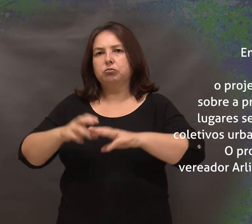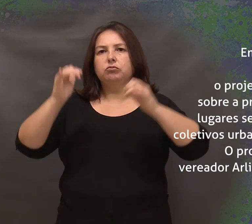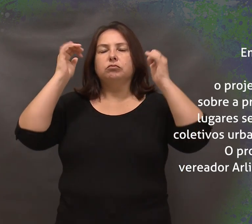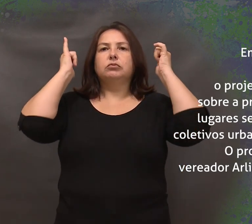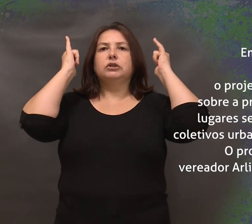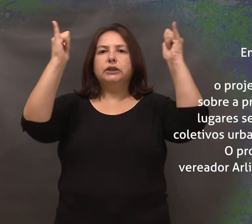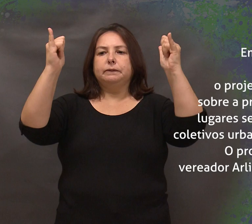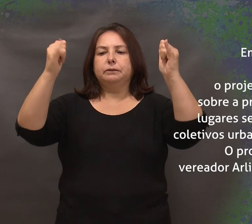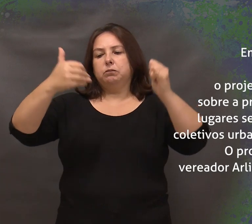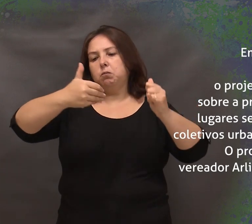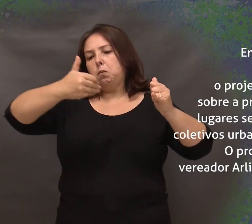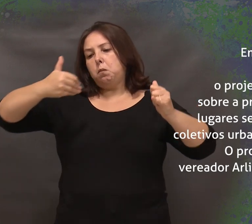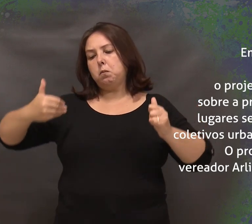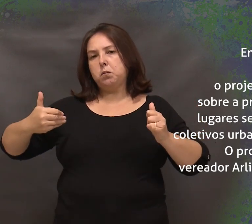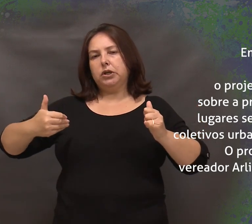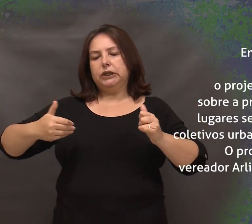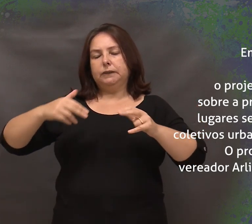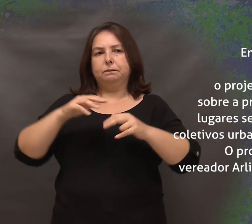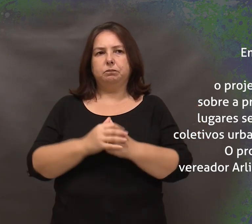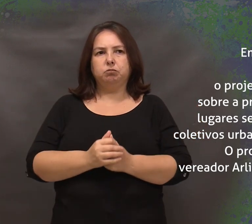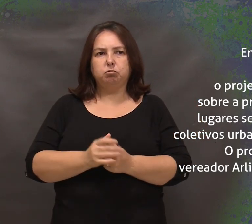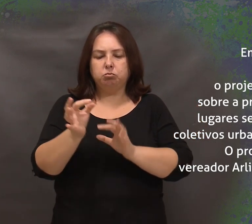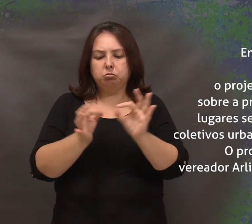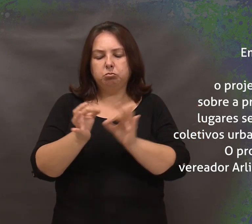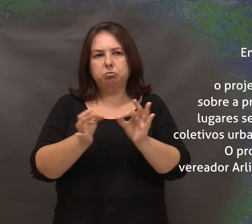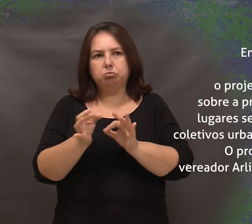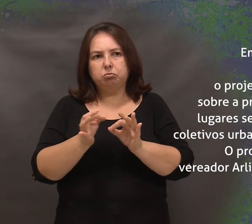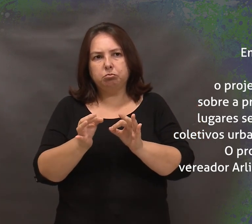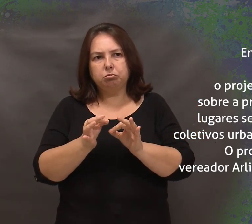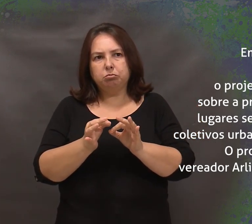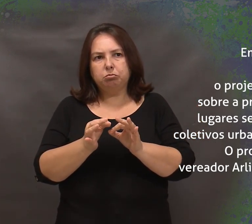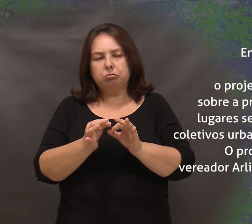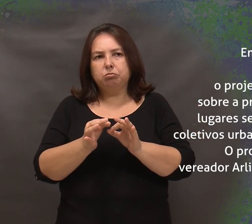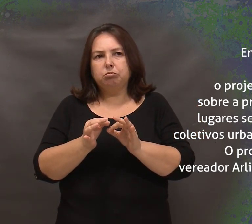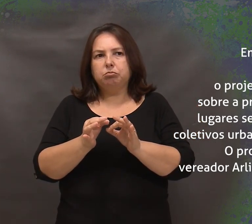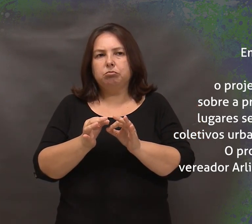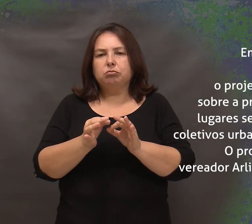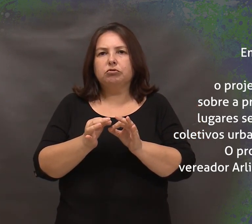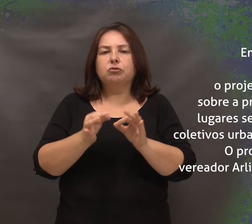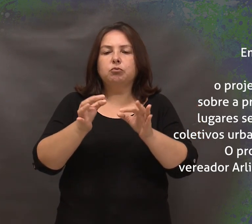urbanos em Santa Maria. O projeto é de autoria do vereador Arlindo Miller.